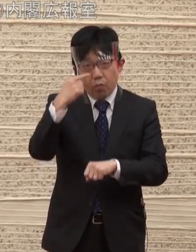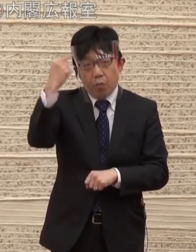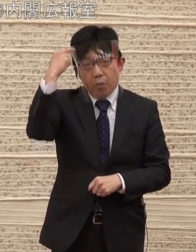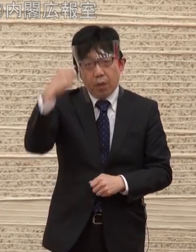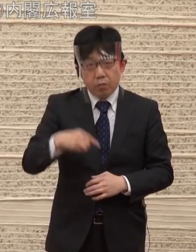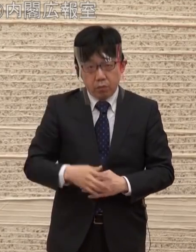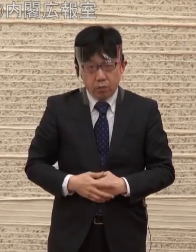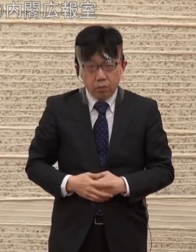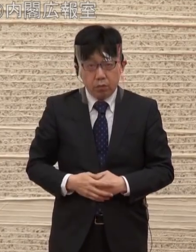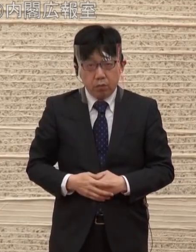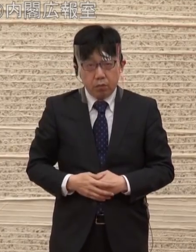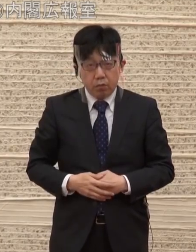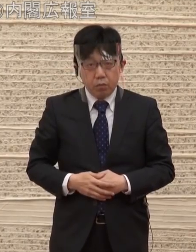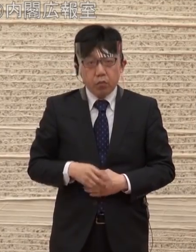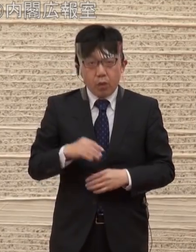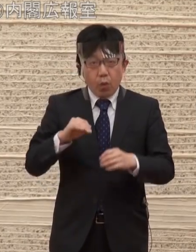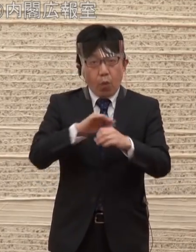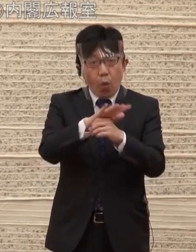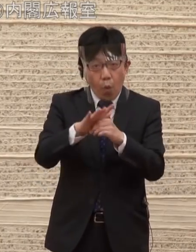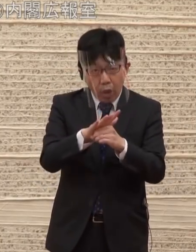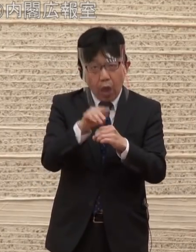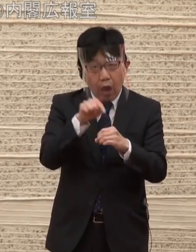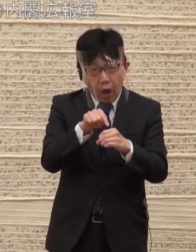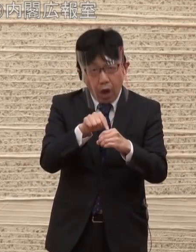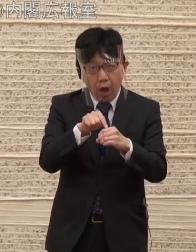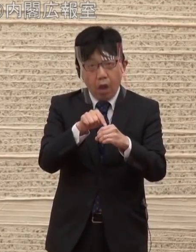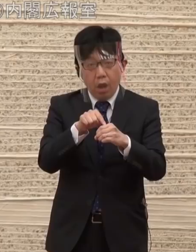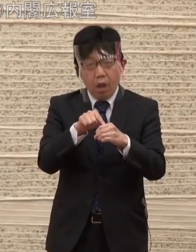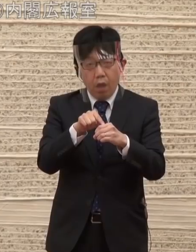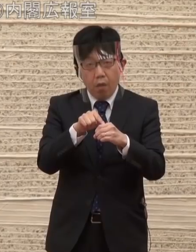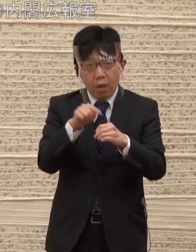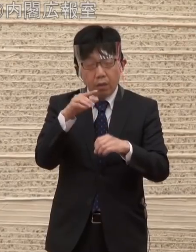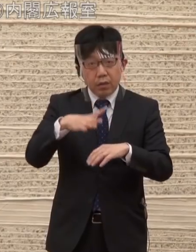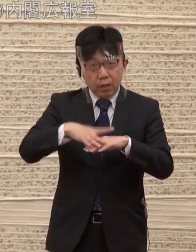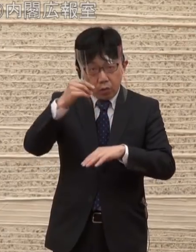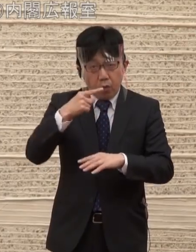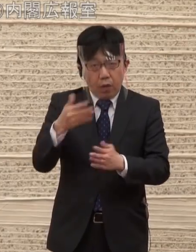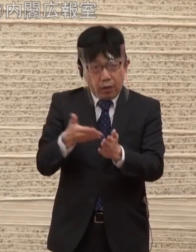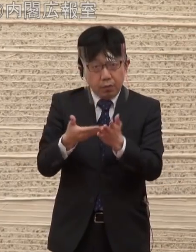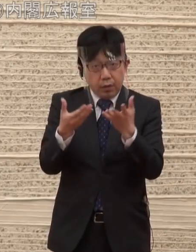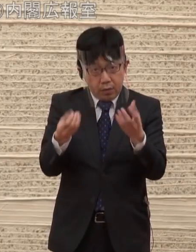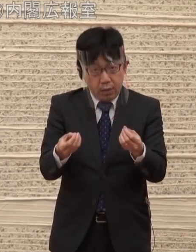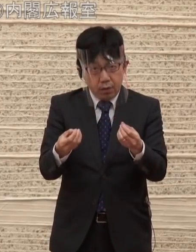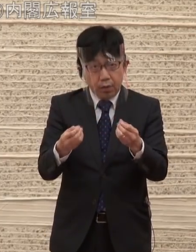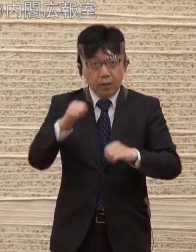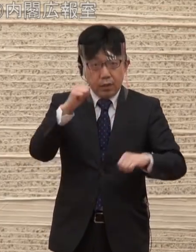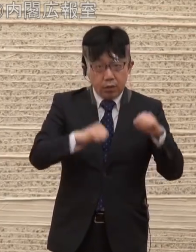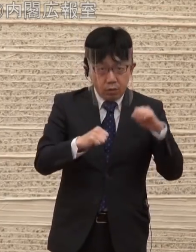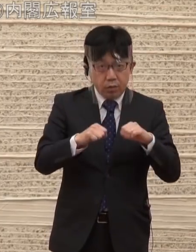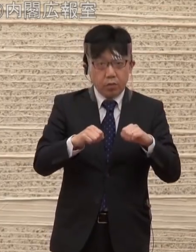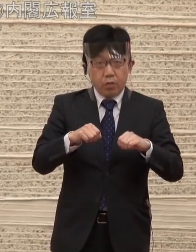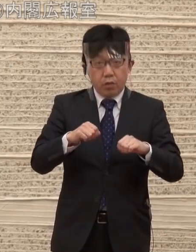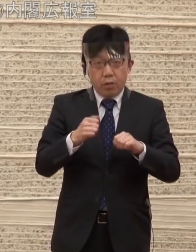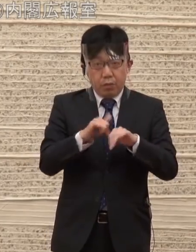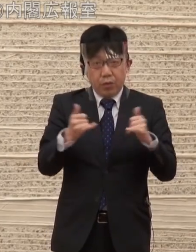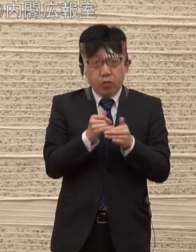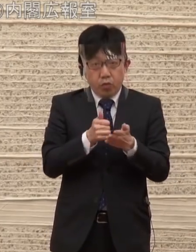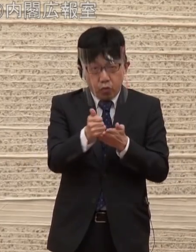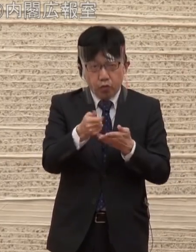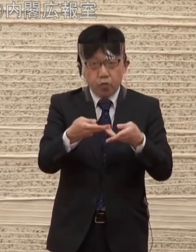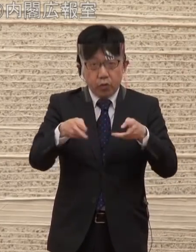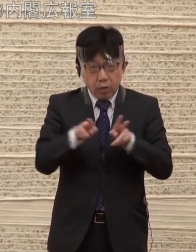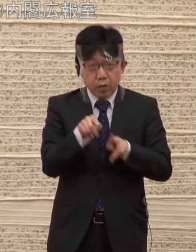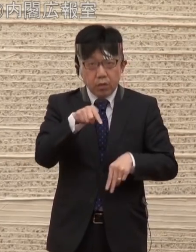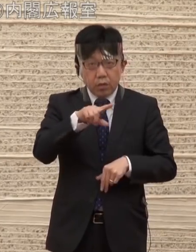と思いますこんなの時代になってはですね日本が最初に冒頭申し上げましたように自由主義キャンと